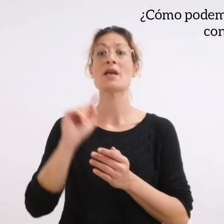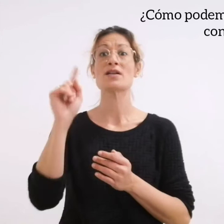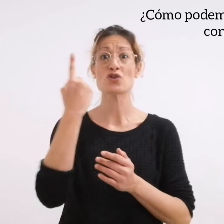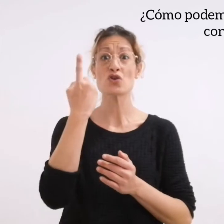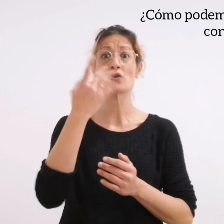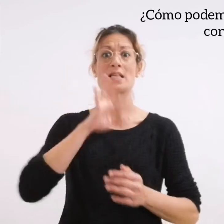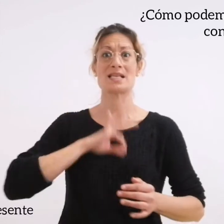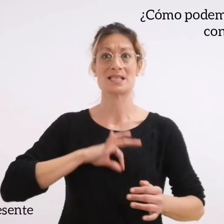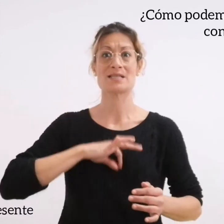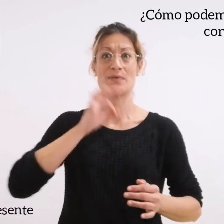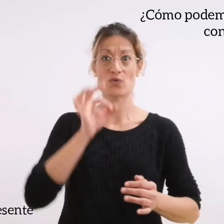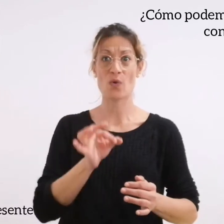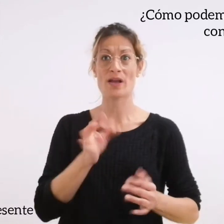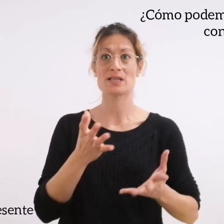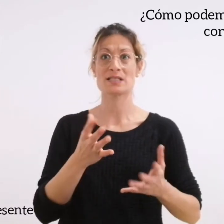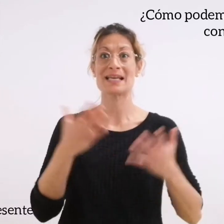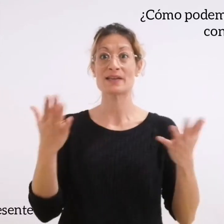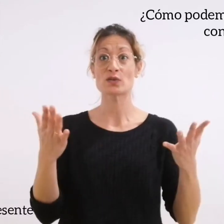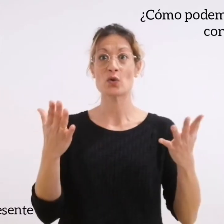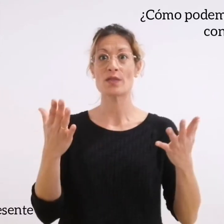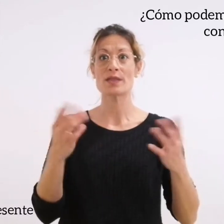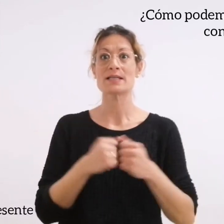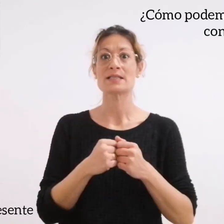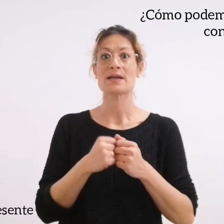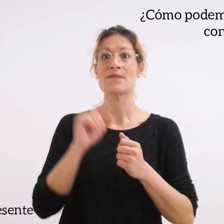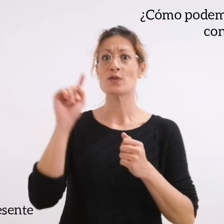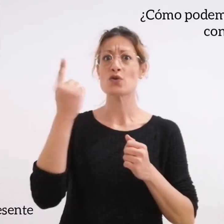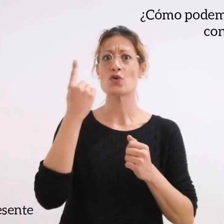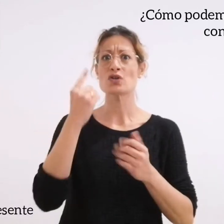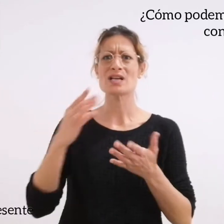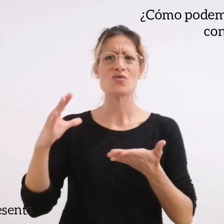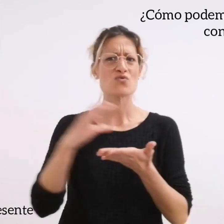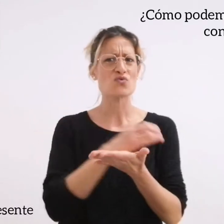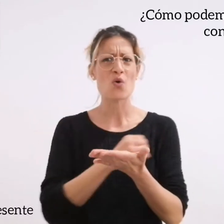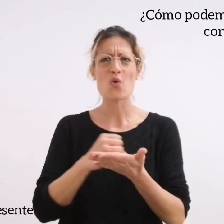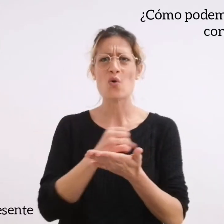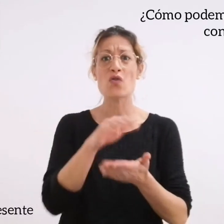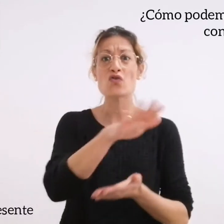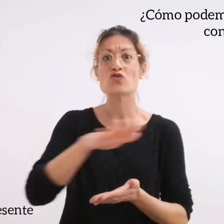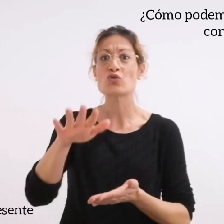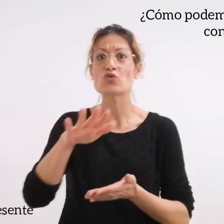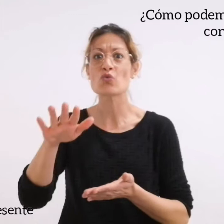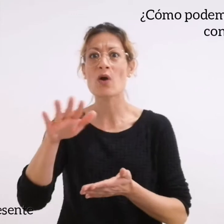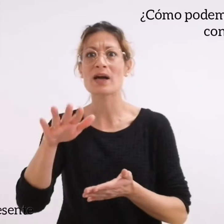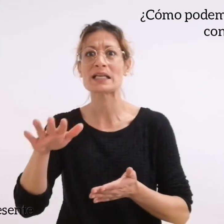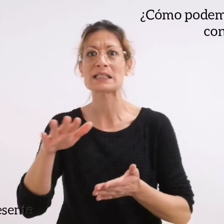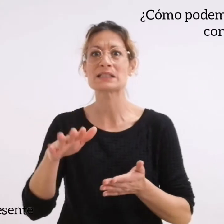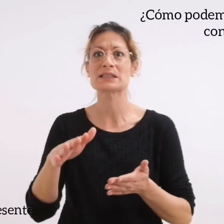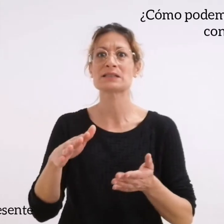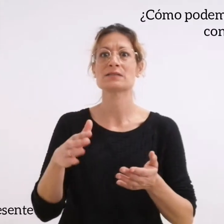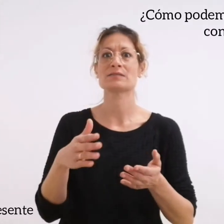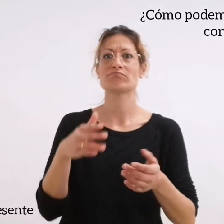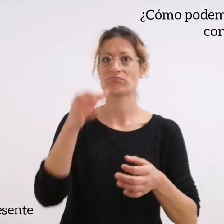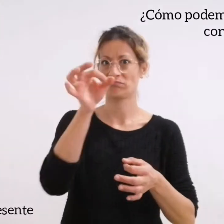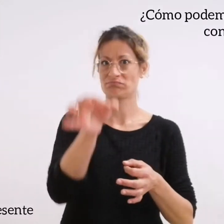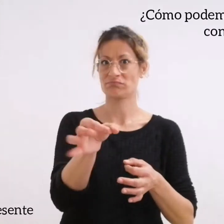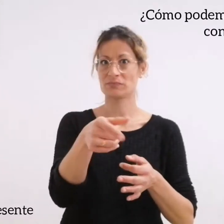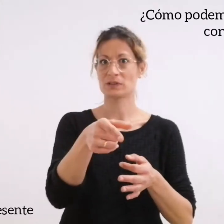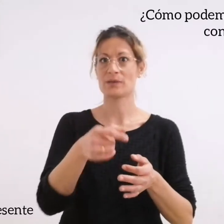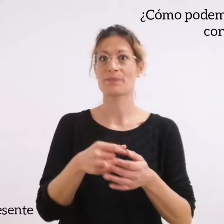Él es omnipresente. ¿Qué quiere decir eso? Que Dios está en